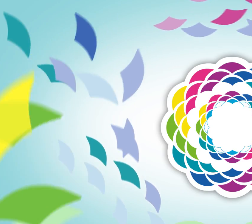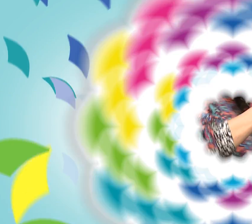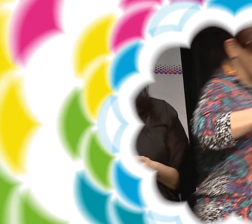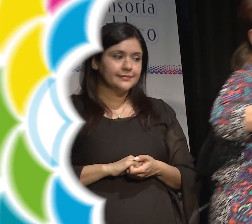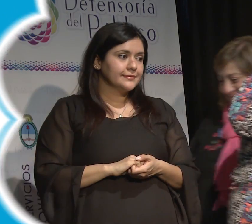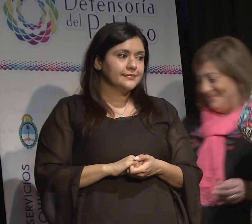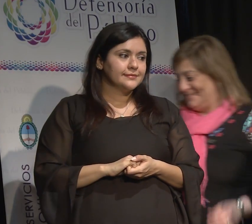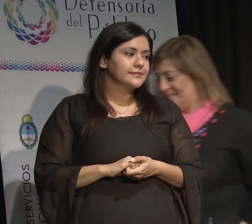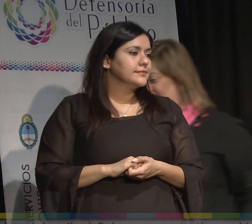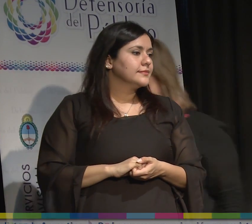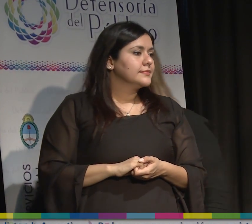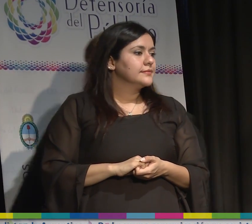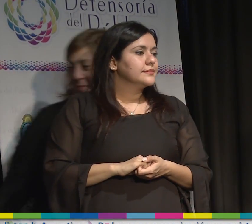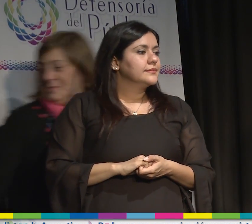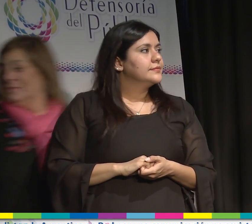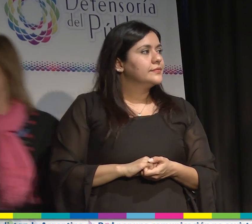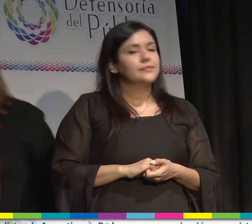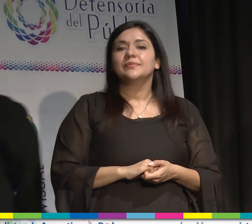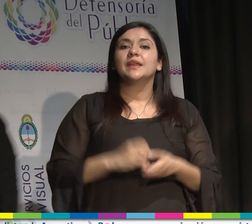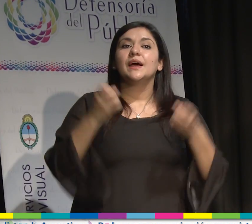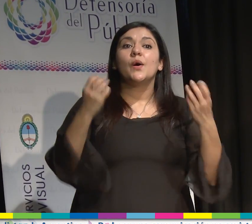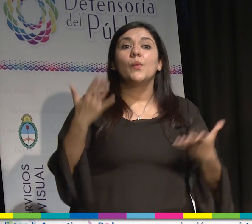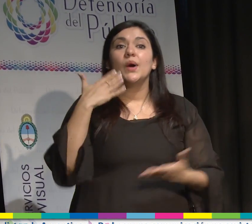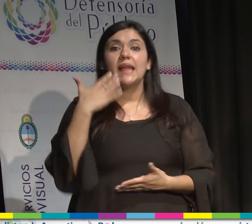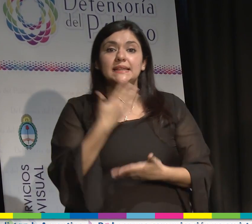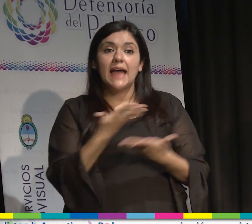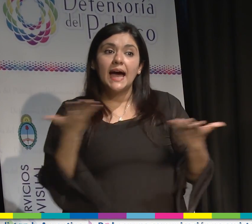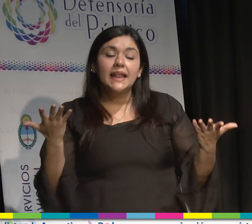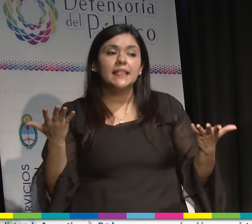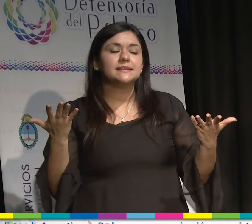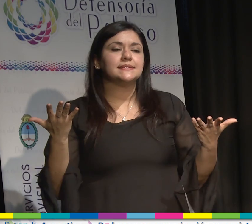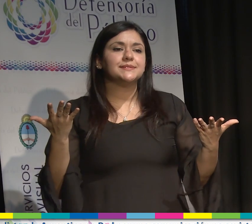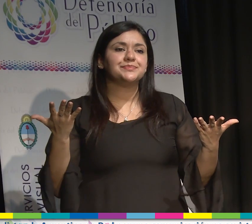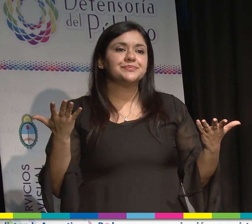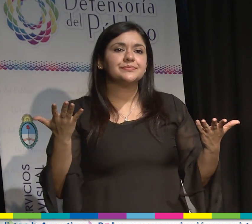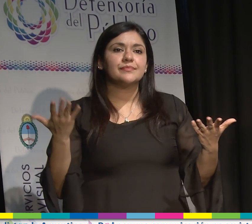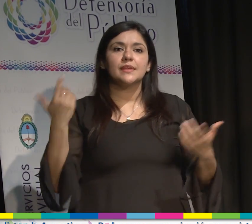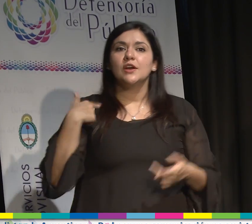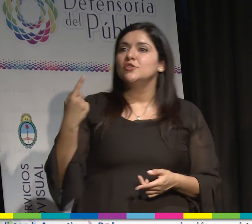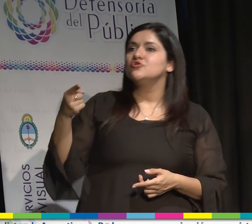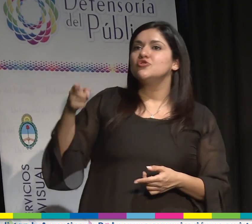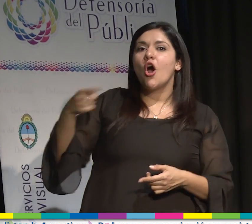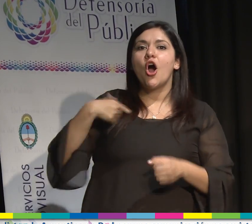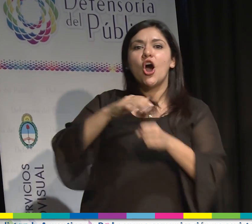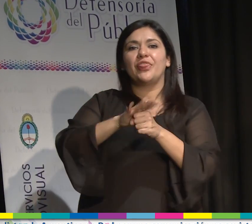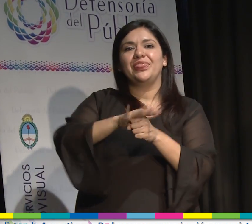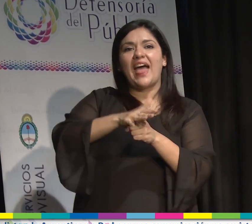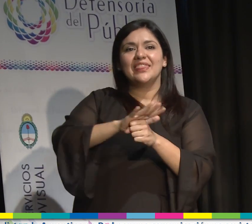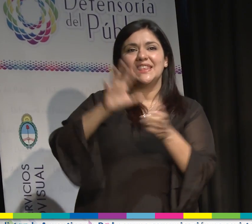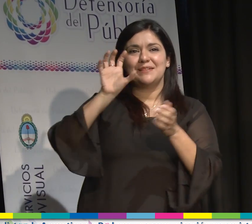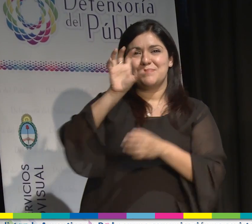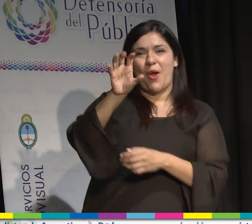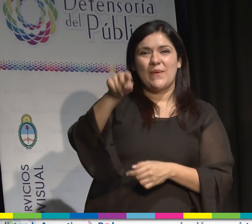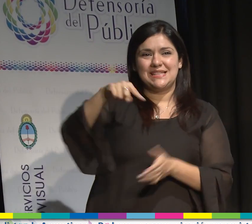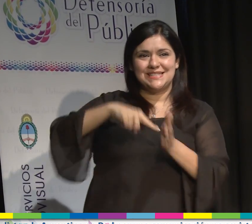bueno bueno buenas tardes vengo de tandil provincia de buenos